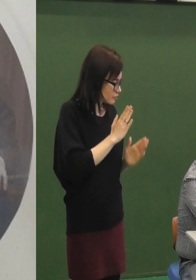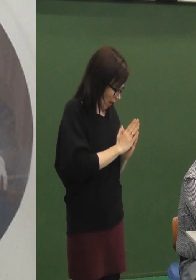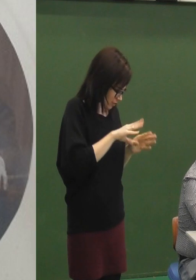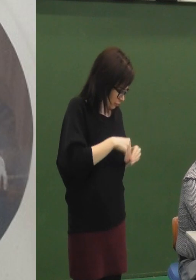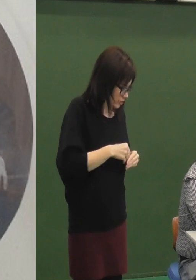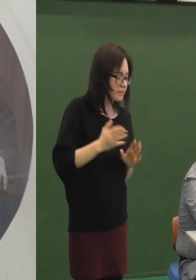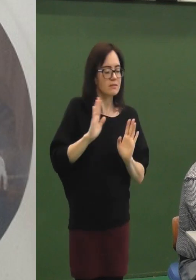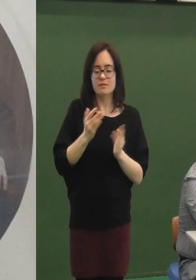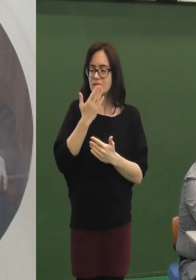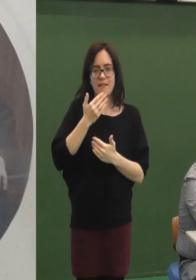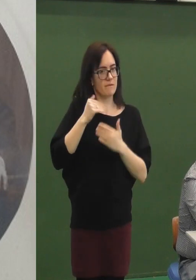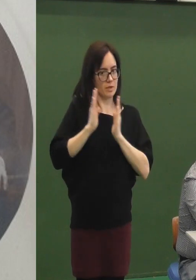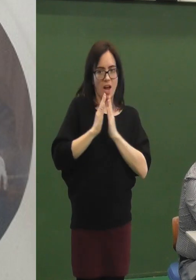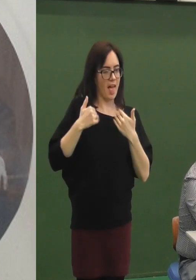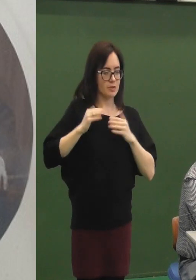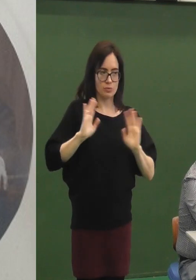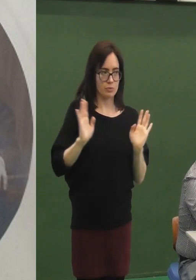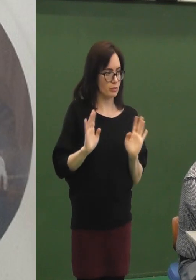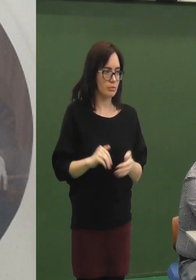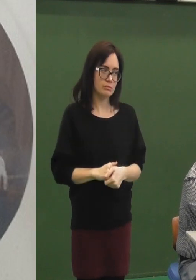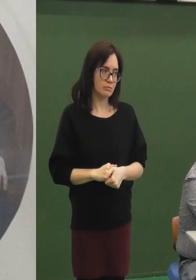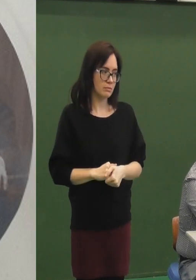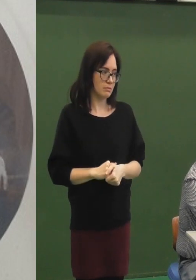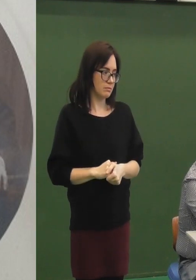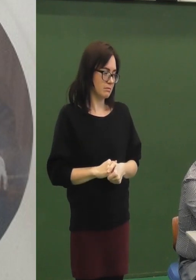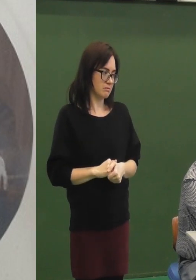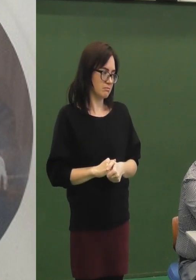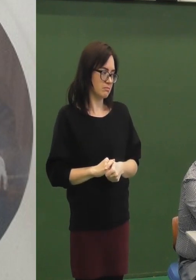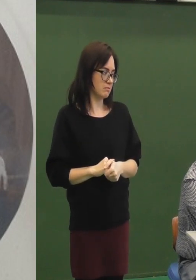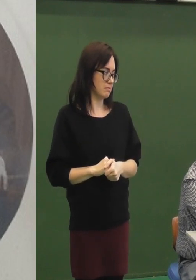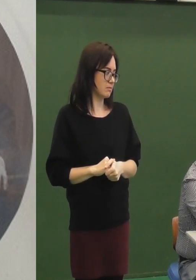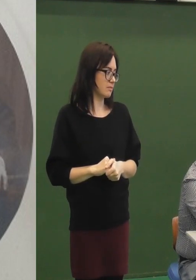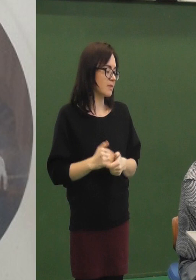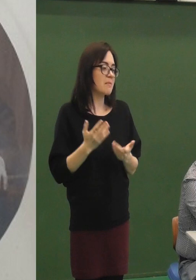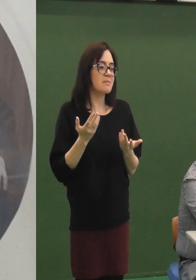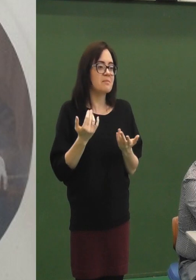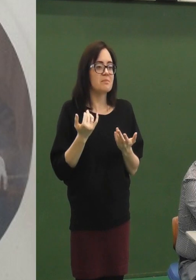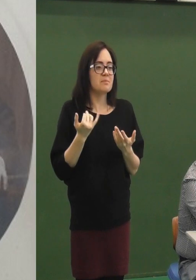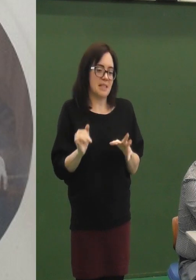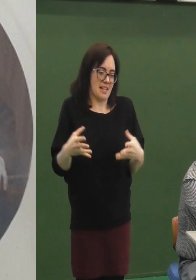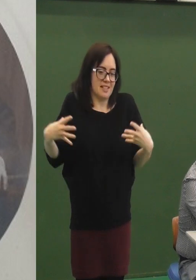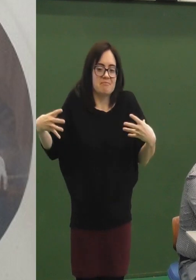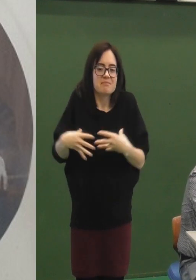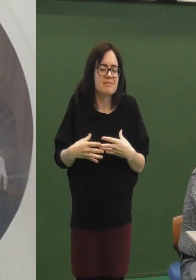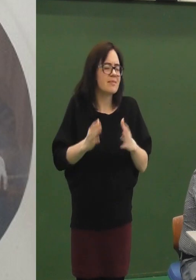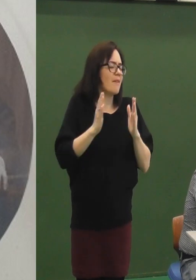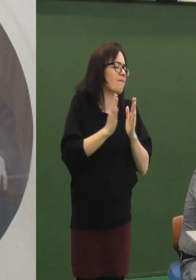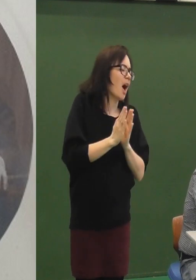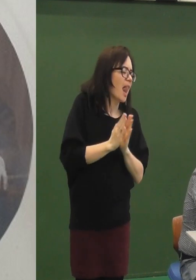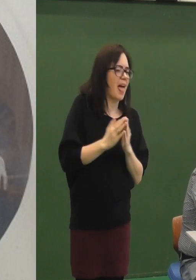volt vallásos a család. De tudtam, mindenkit egybe vette, akár vallásos